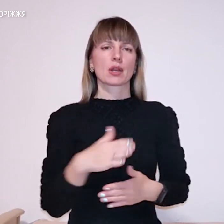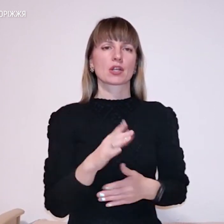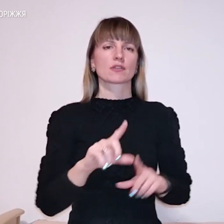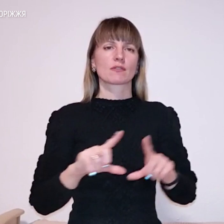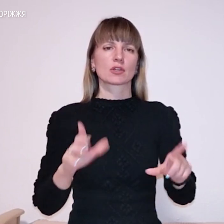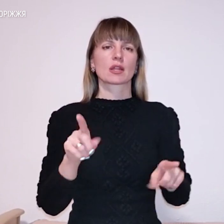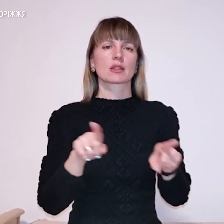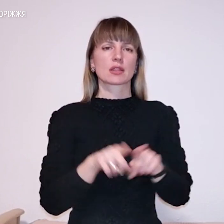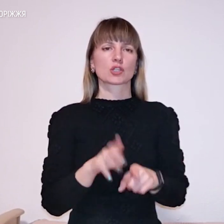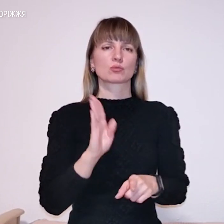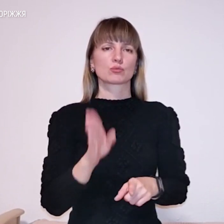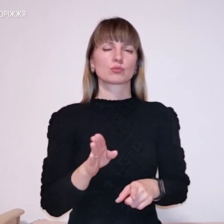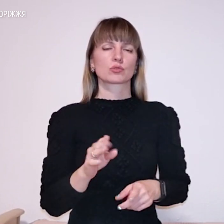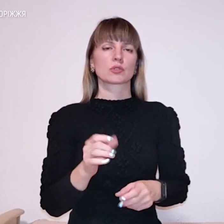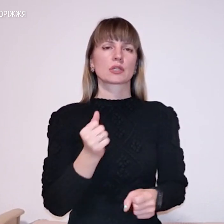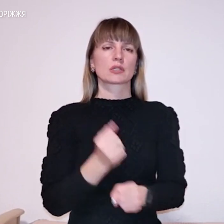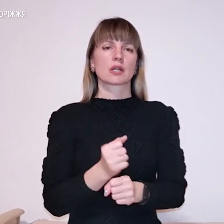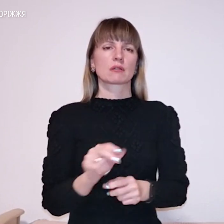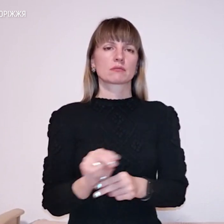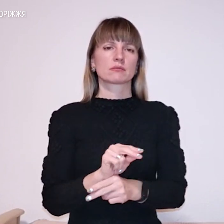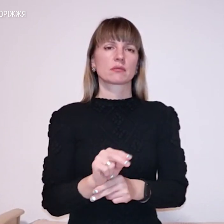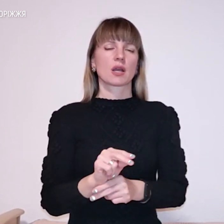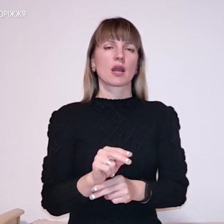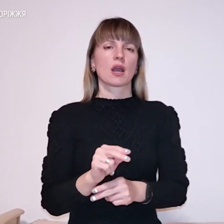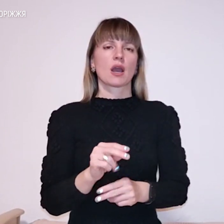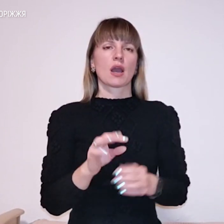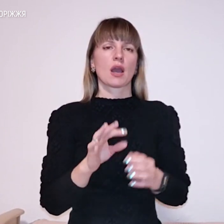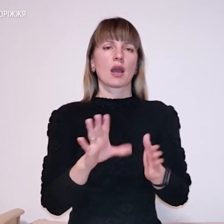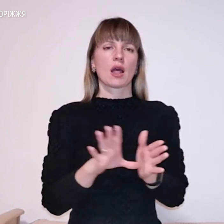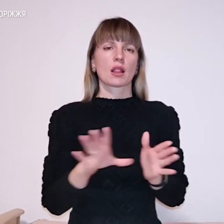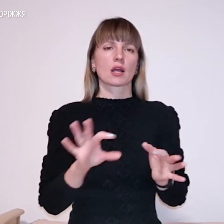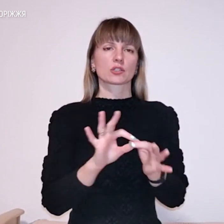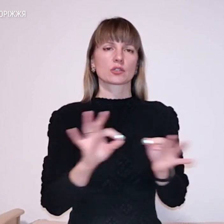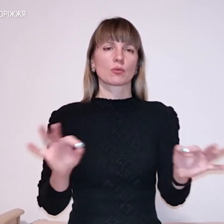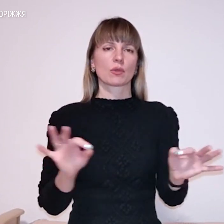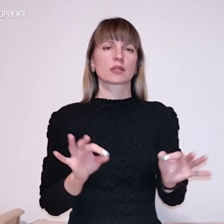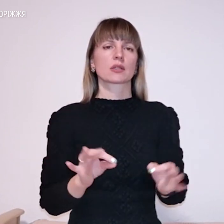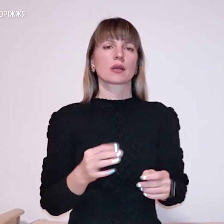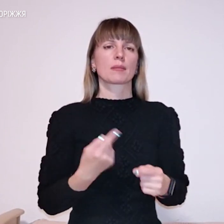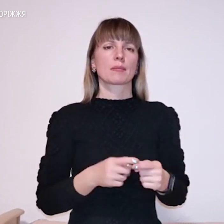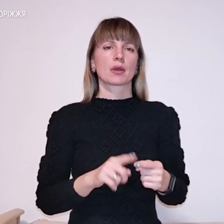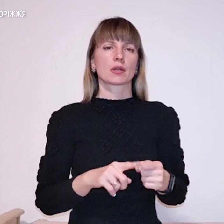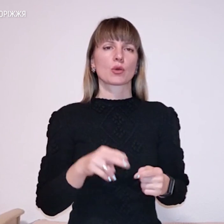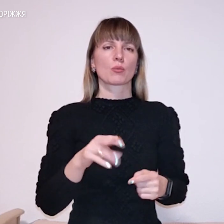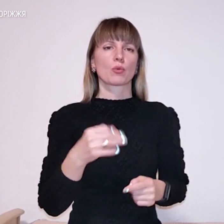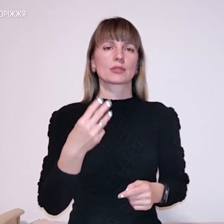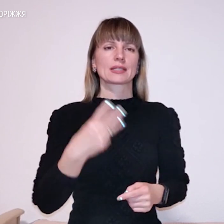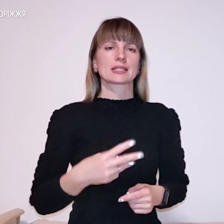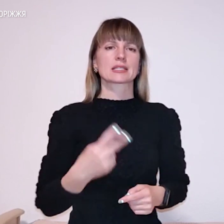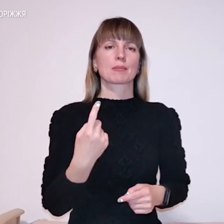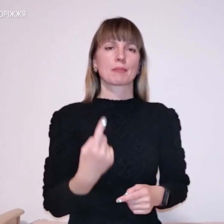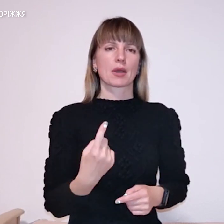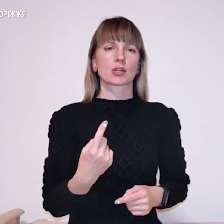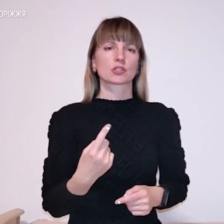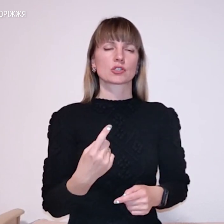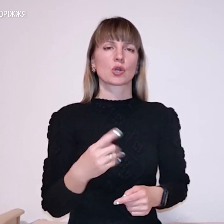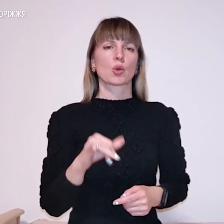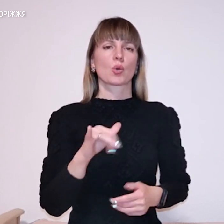теж проводить певні роботи з обслуговування електрообладнання. Того по 31-е у низці